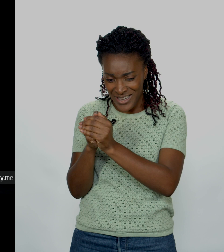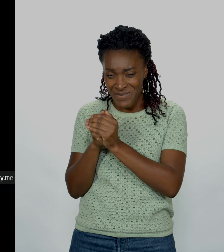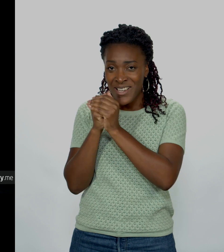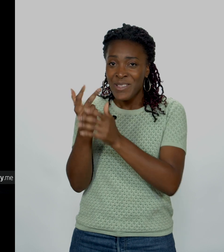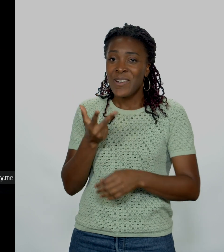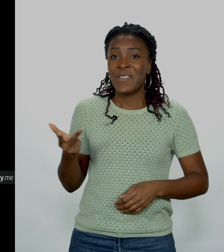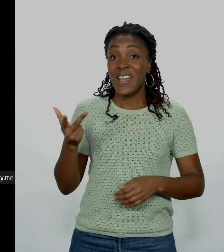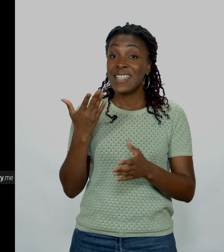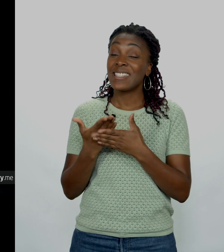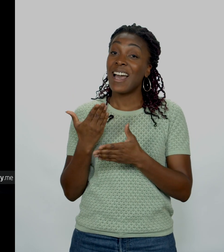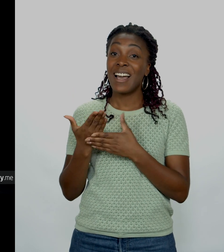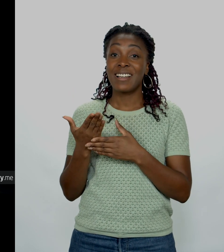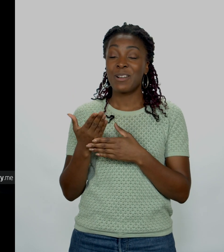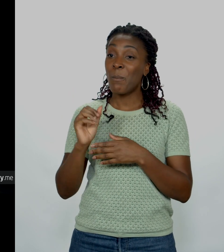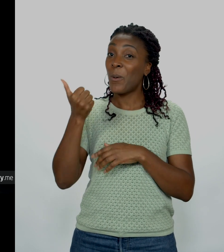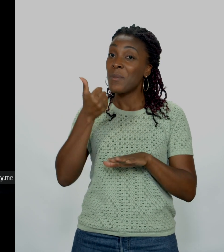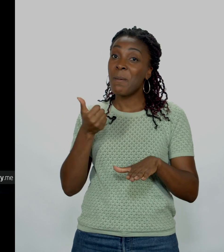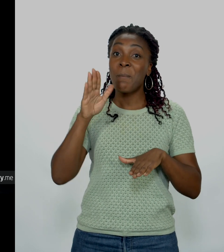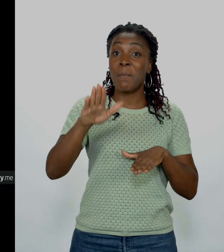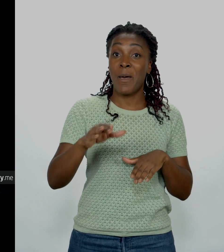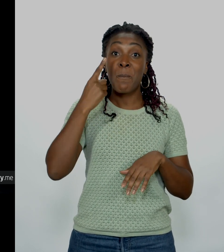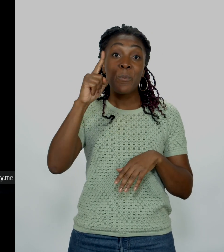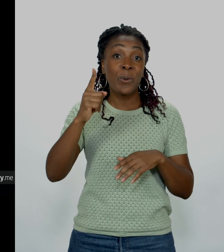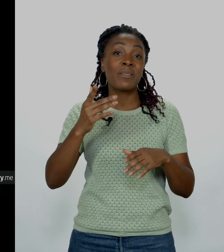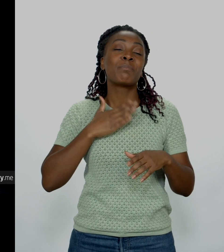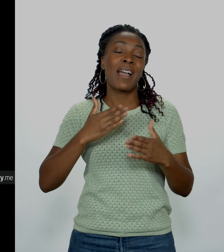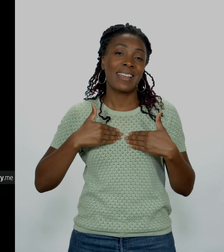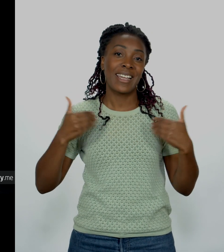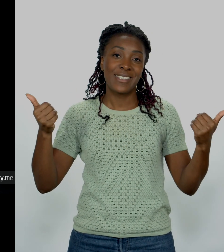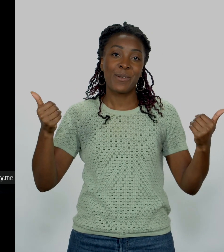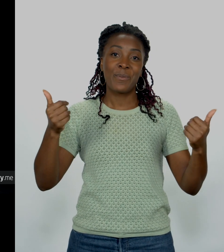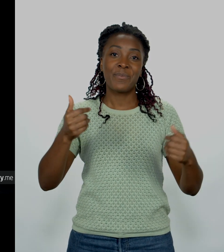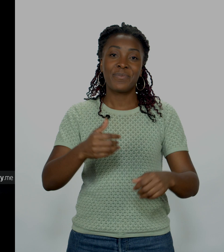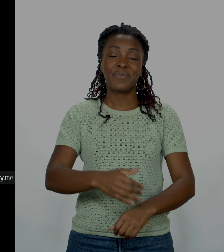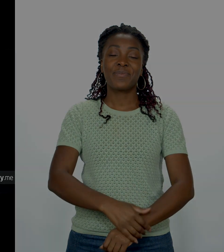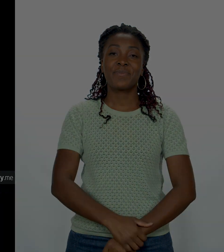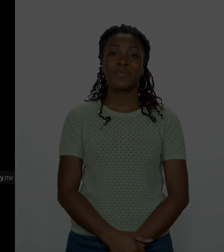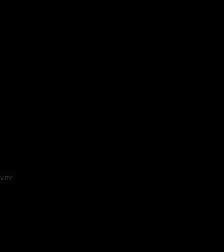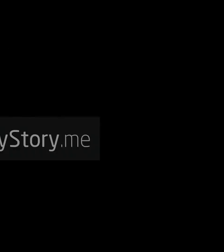on a prié ensemble. Et ça, c'était vraiment le premier pas pour ma guérison.